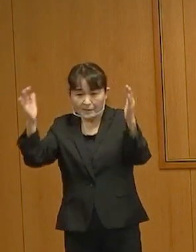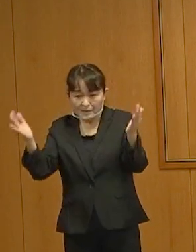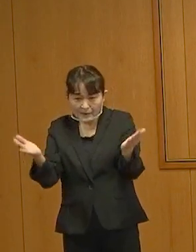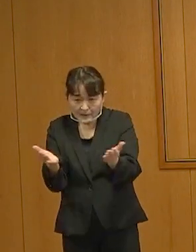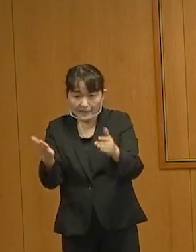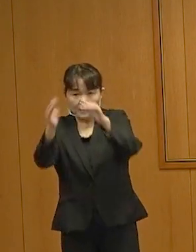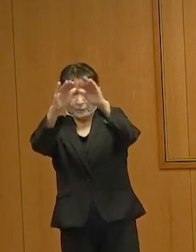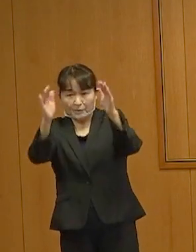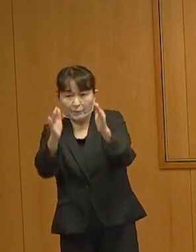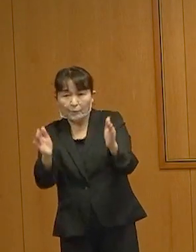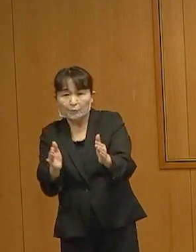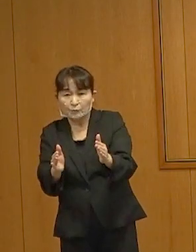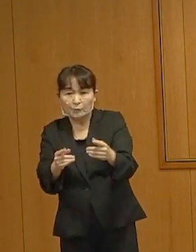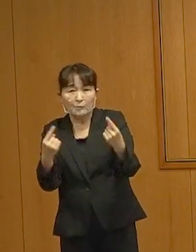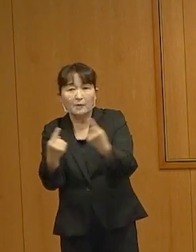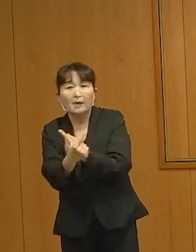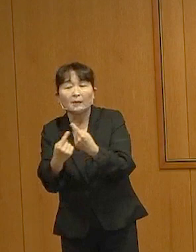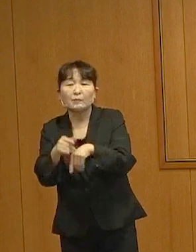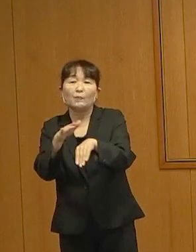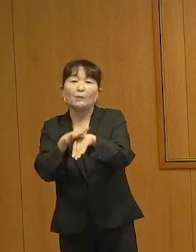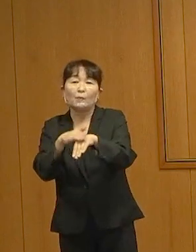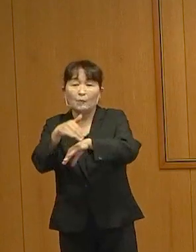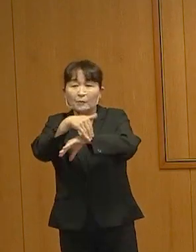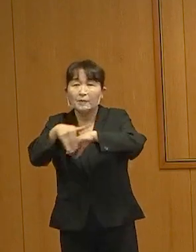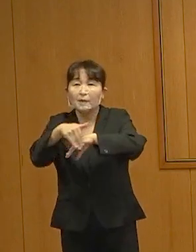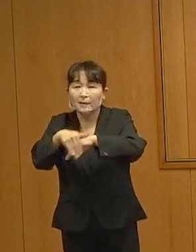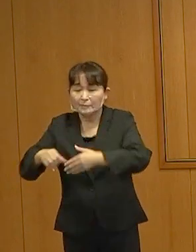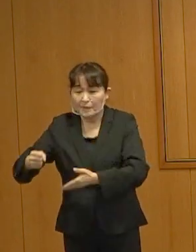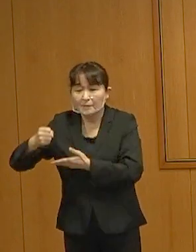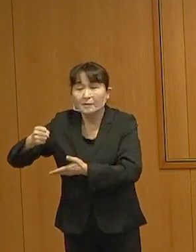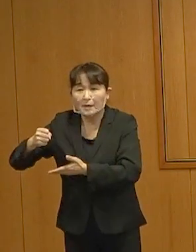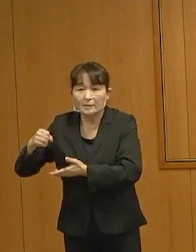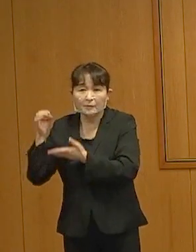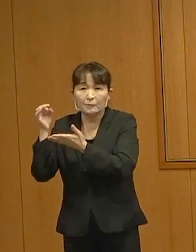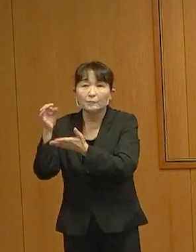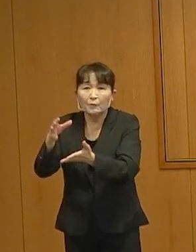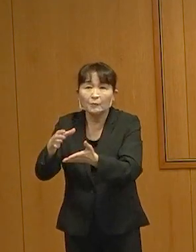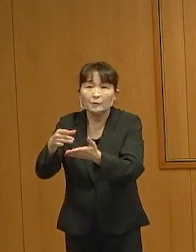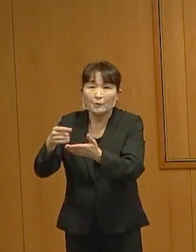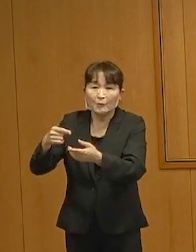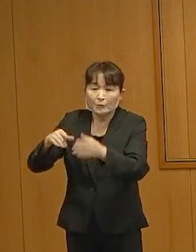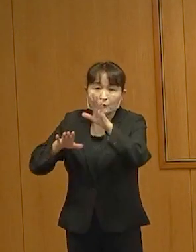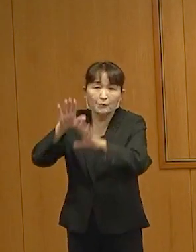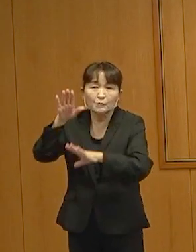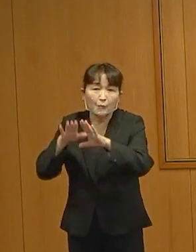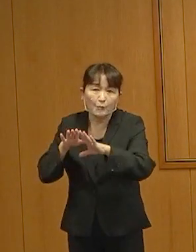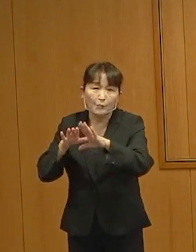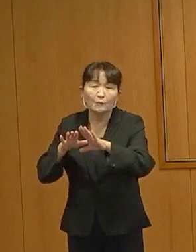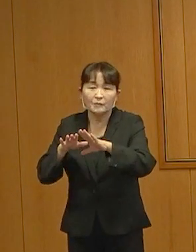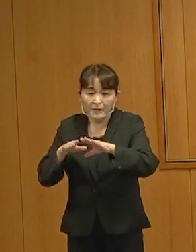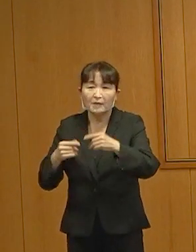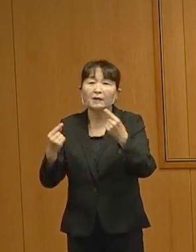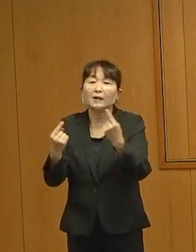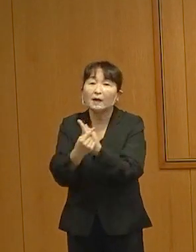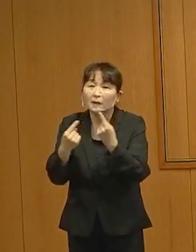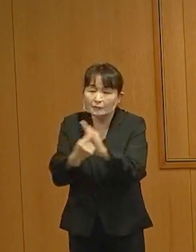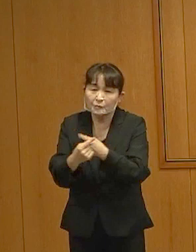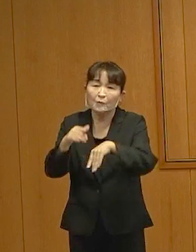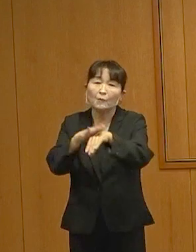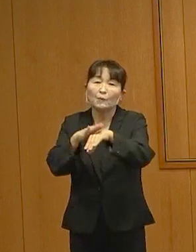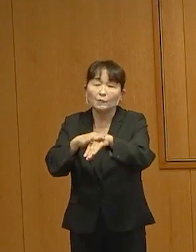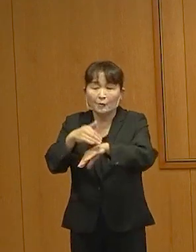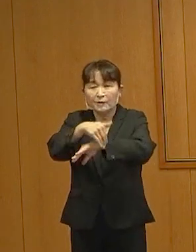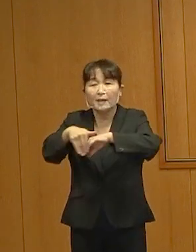っかりと、計画性を持って、財源措置っていうのも考慮しながら、年次計画を立ててい